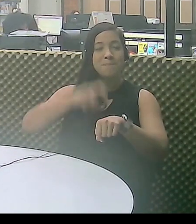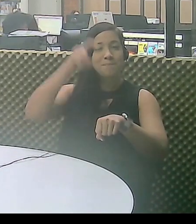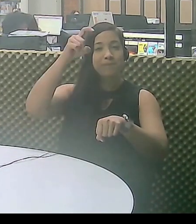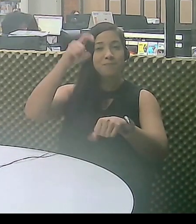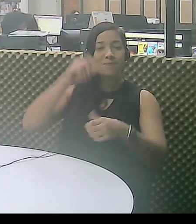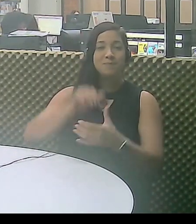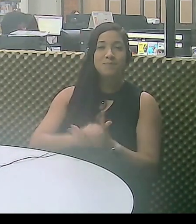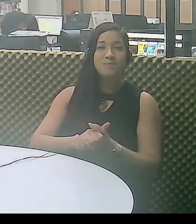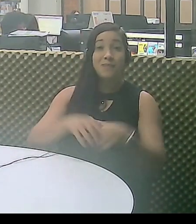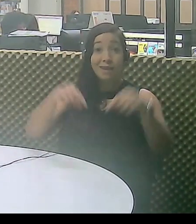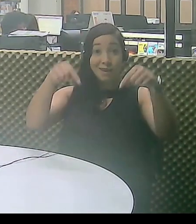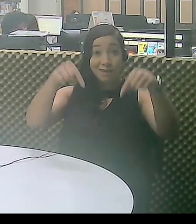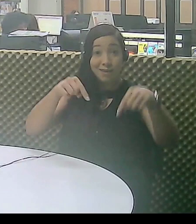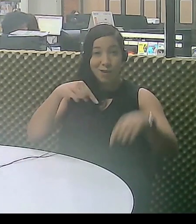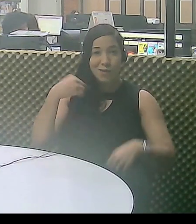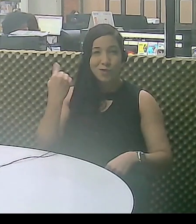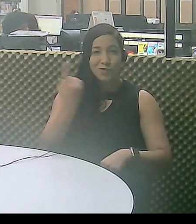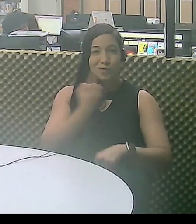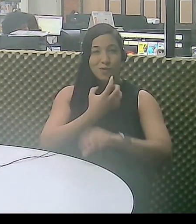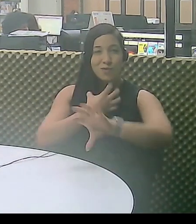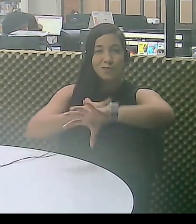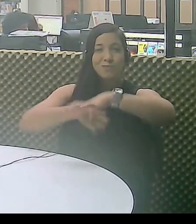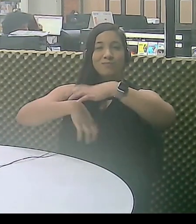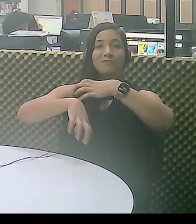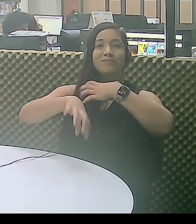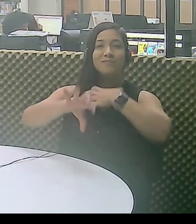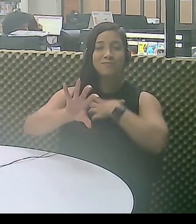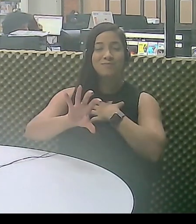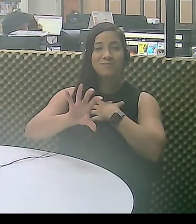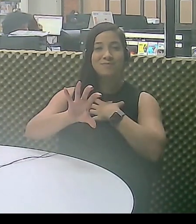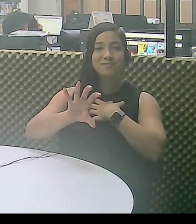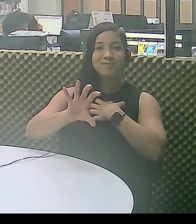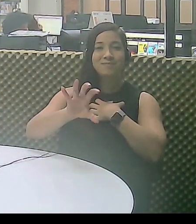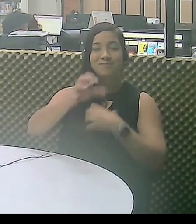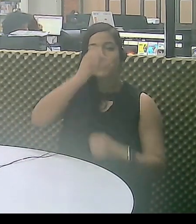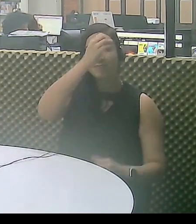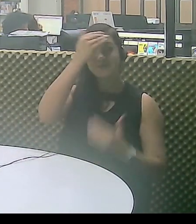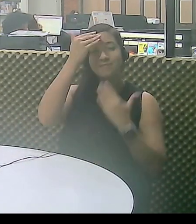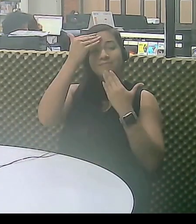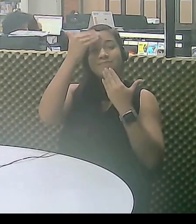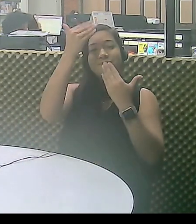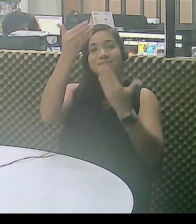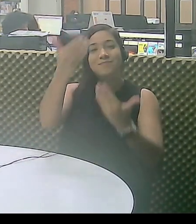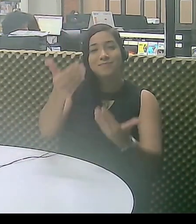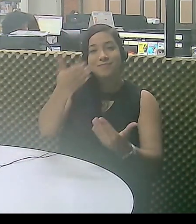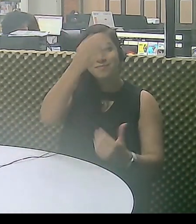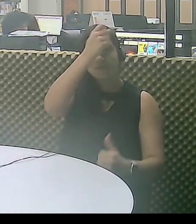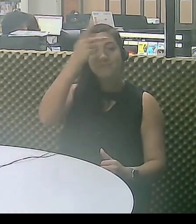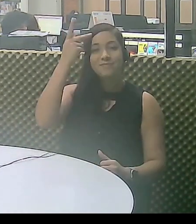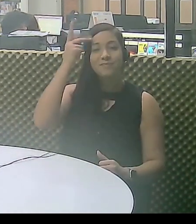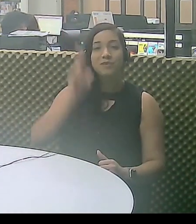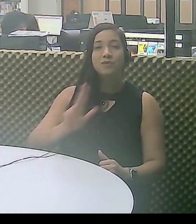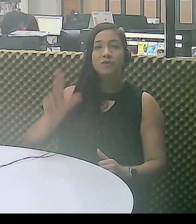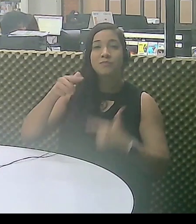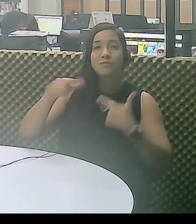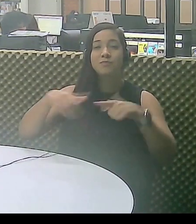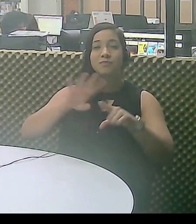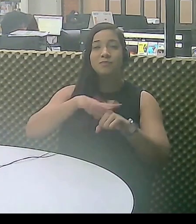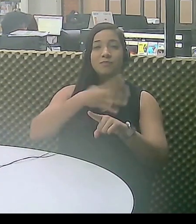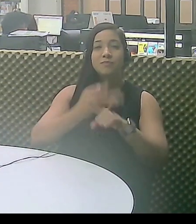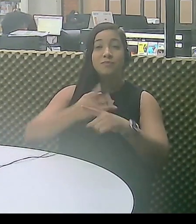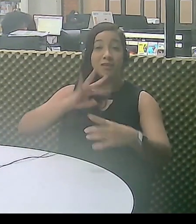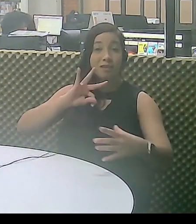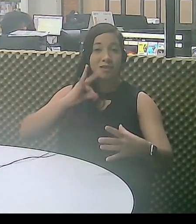real. Aqui, nós nos colocamos no lugar do outro. Obrigado. Prefeitura de Uberlândia.